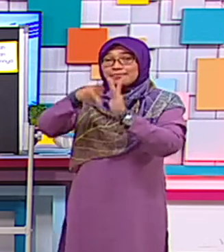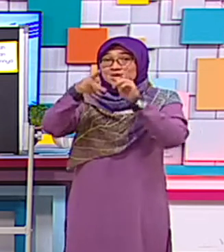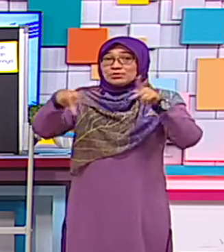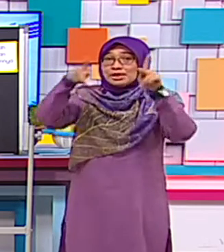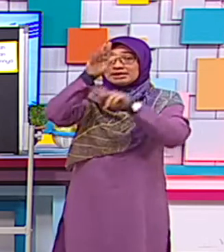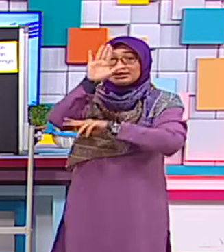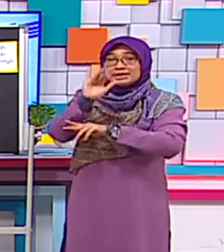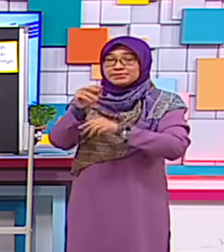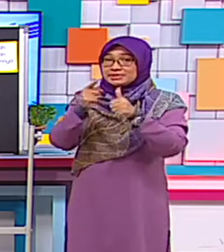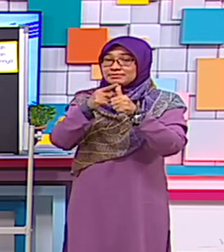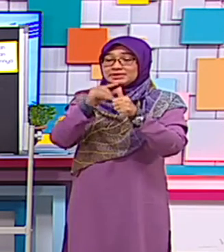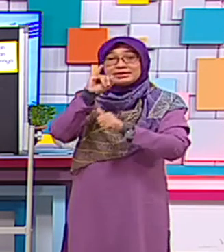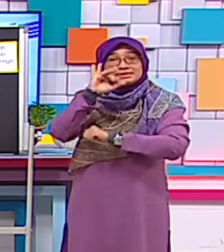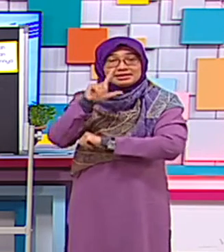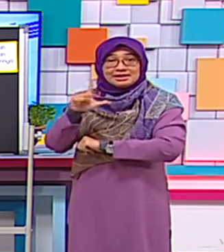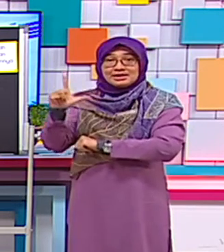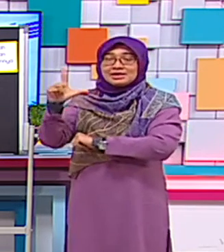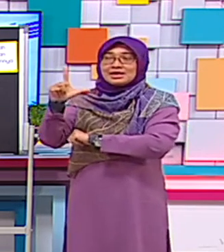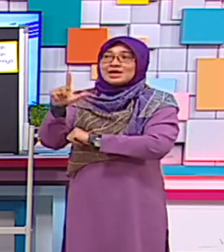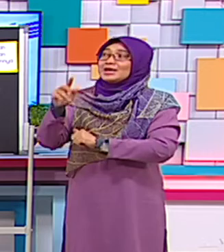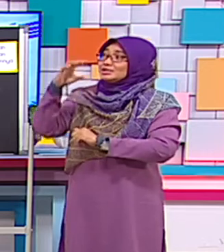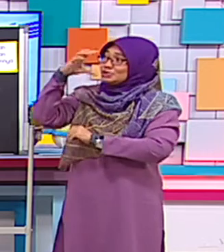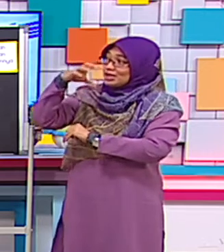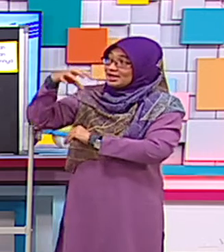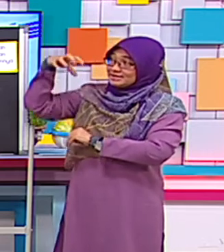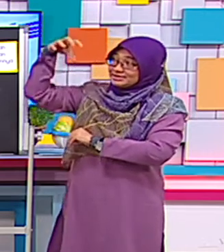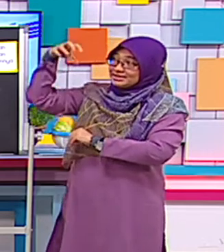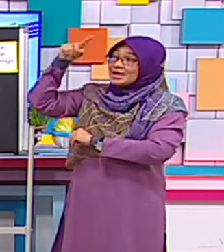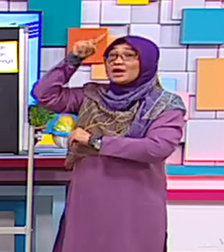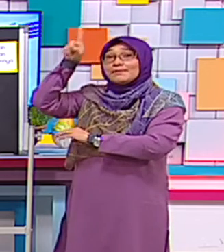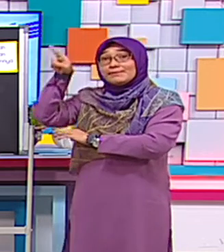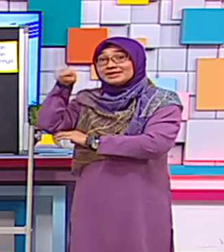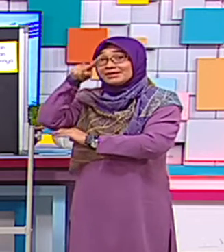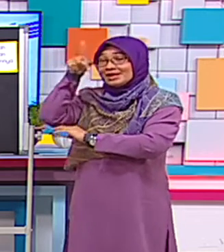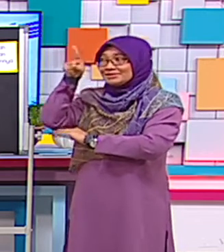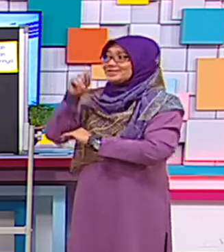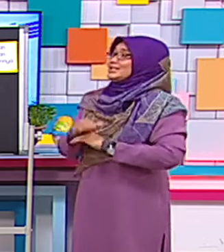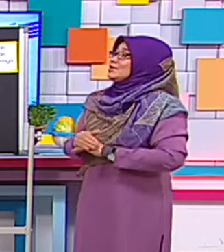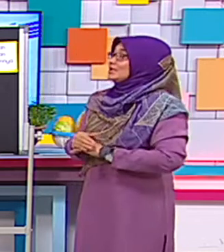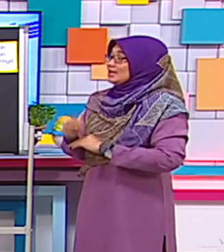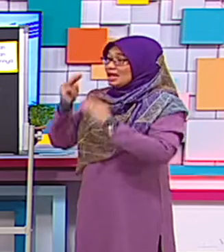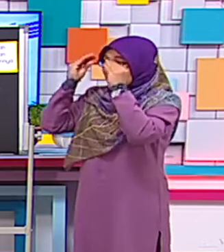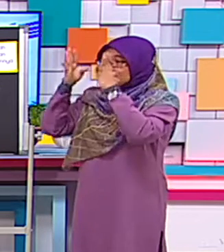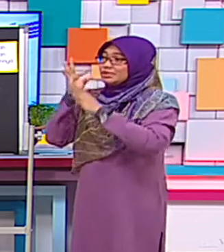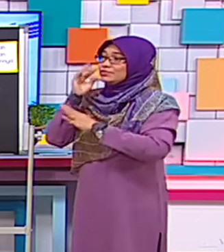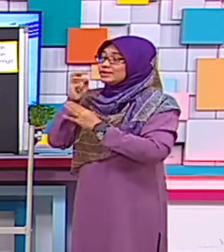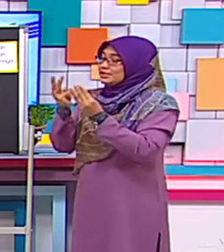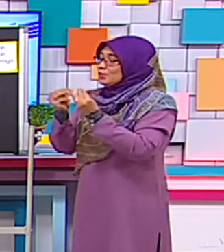keperluan yang pertama ialah cahaya matahari Oke Aceh Bupati